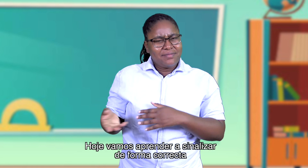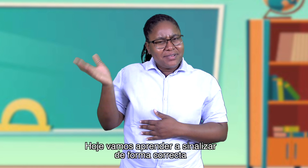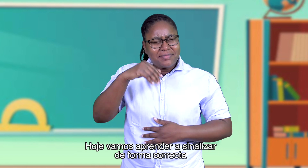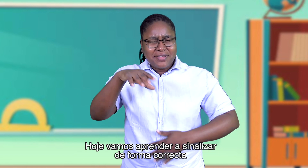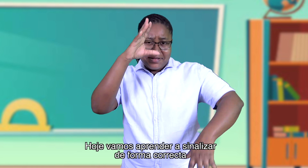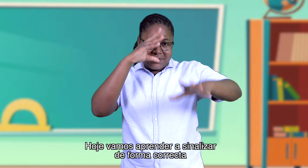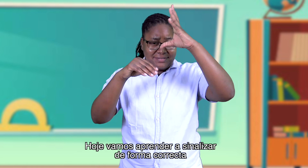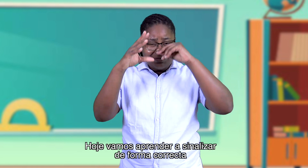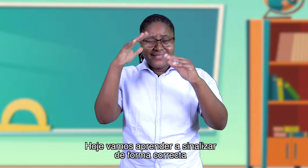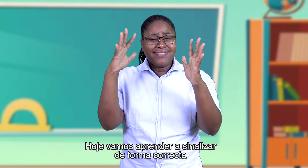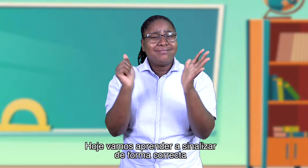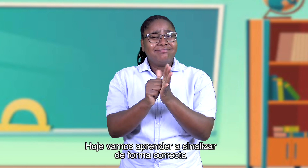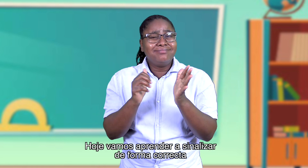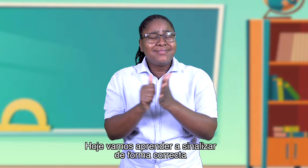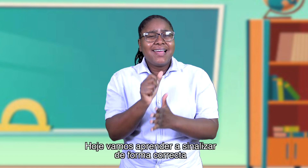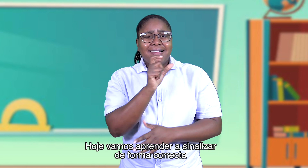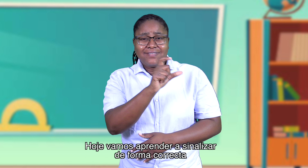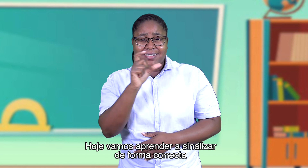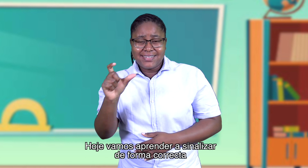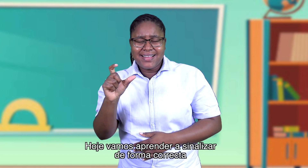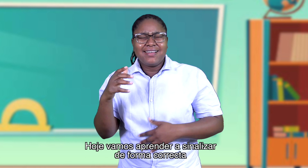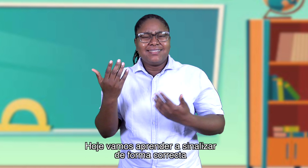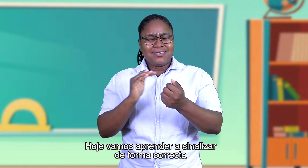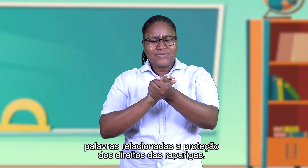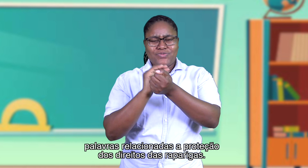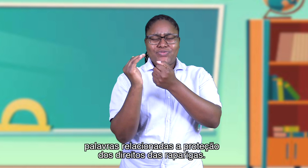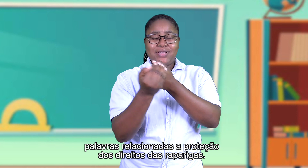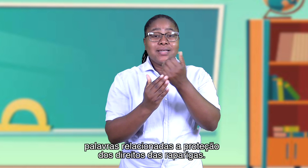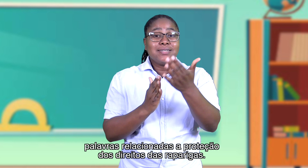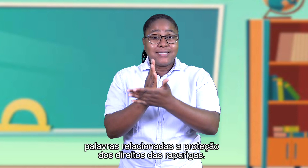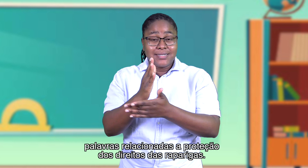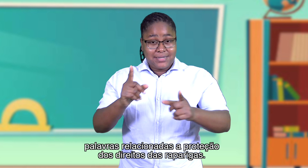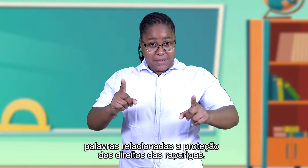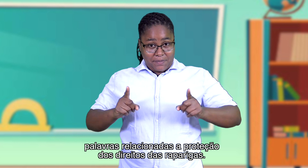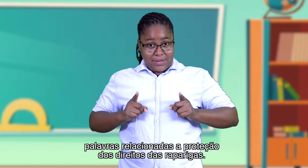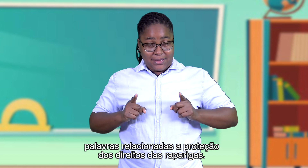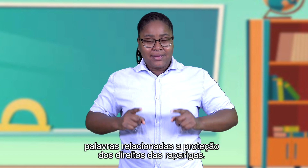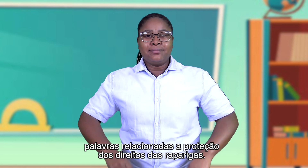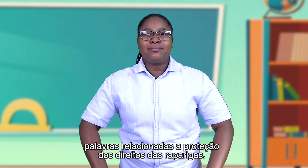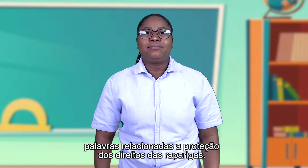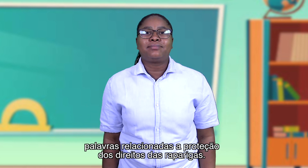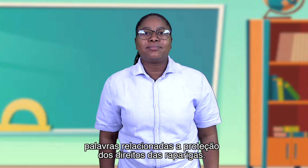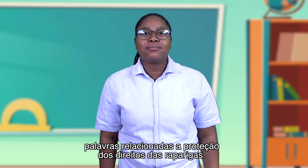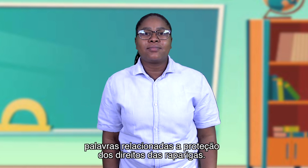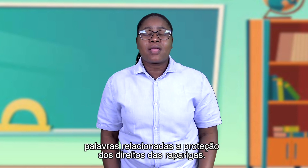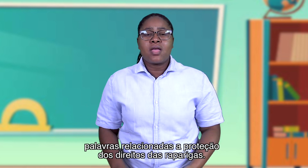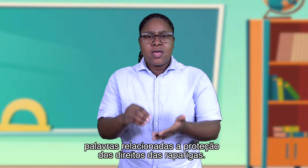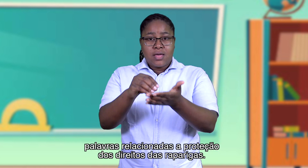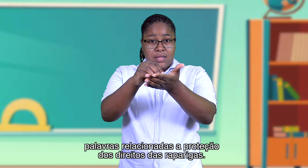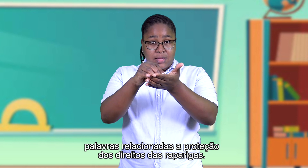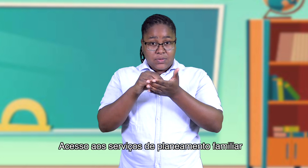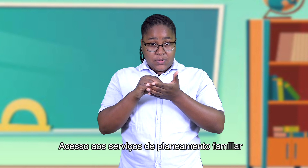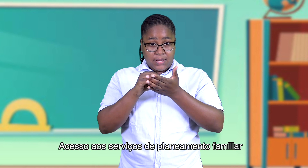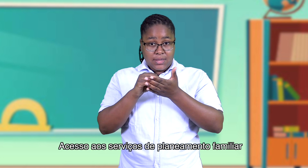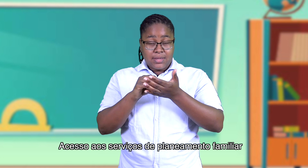Moçambique. Hoje vamos aprender a sinalizar de forma correta palavras relacionadas à proteção dos direitos das